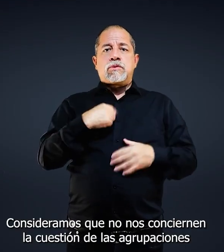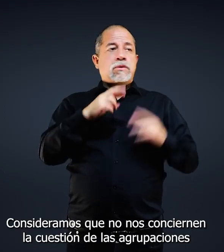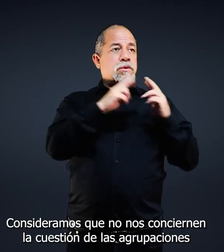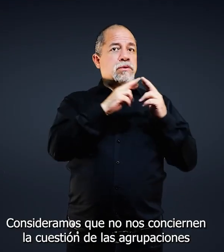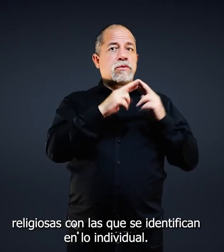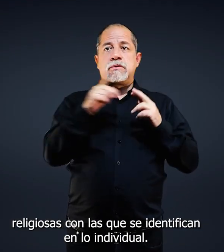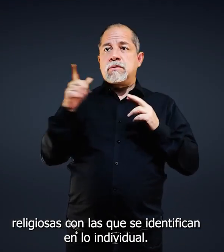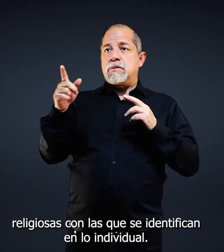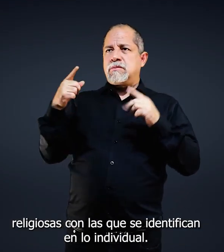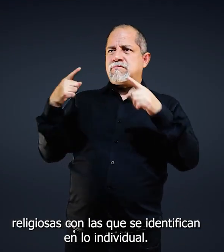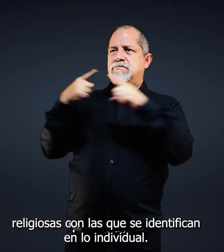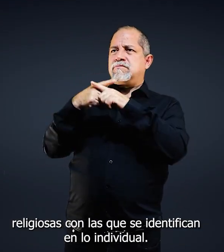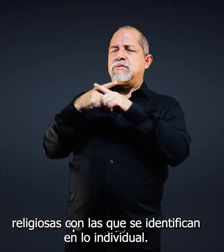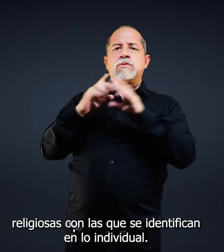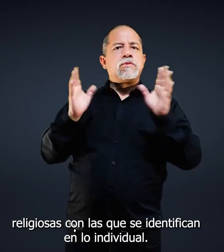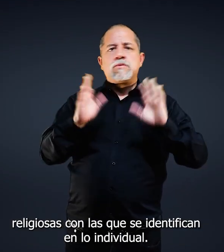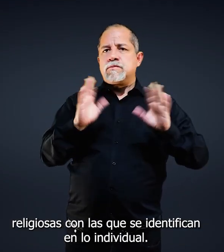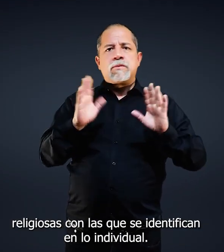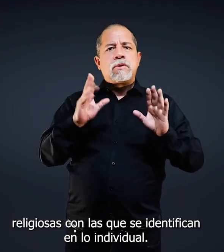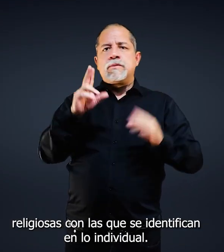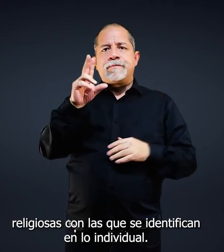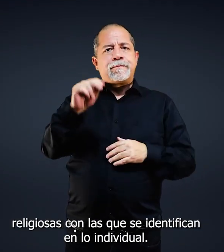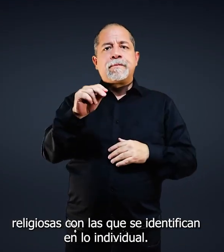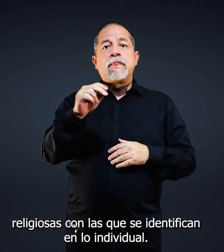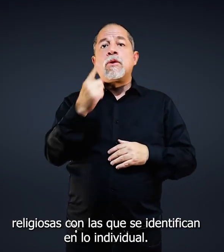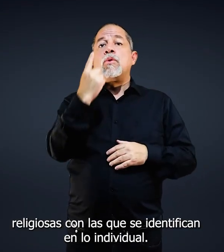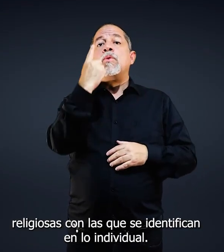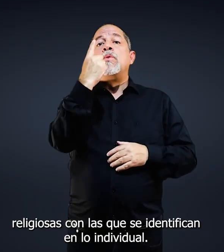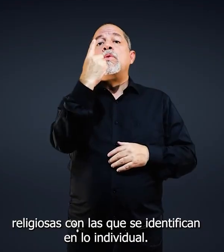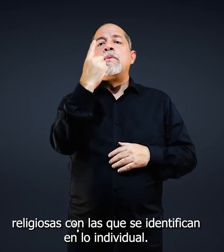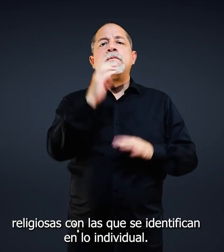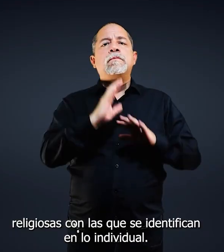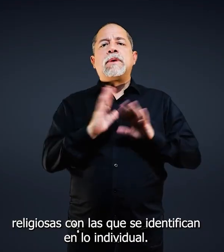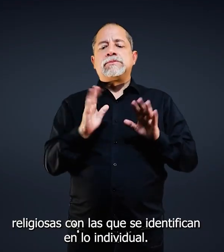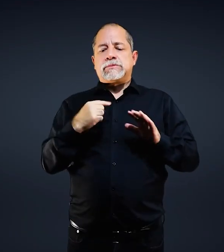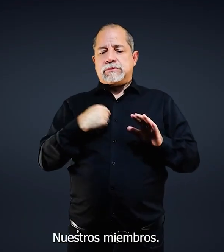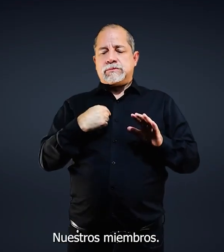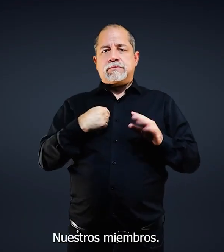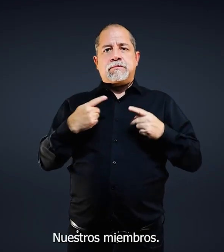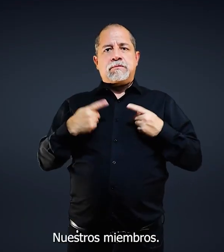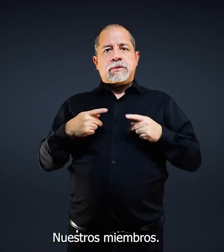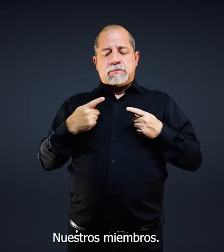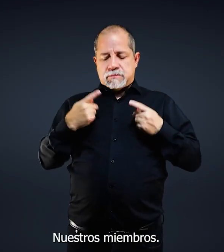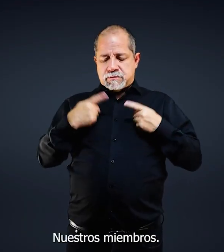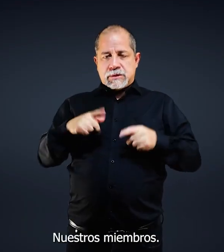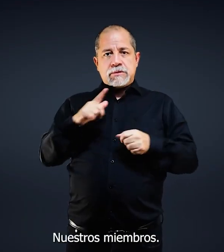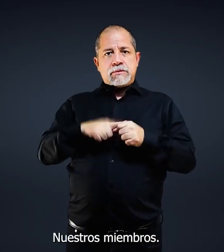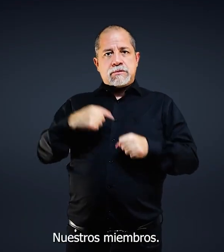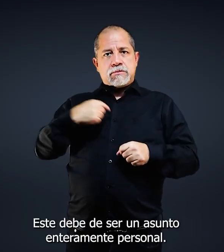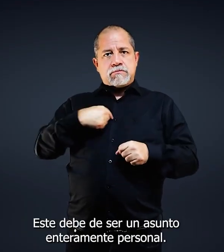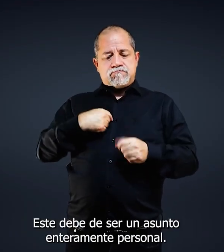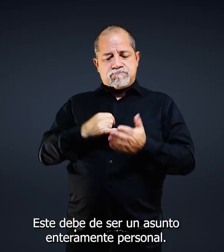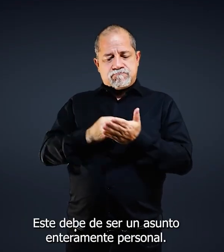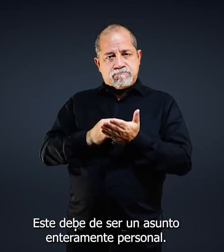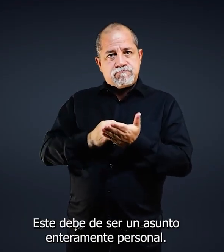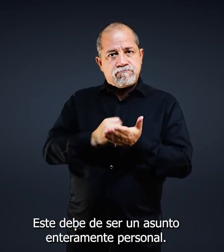agrupaciones religiosas con las que se identifican, en lo individual, nuestros miembros. Este debe de ser un